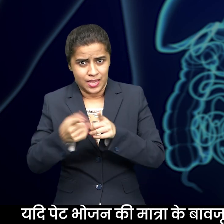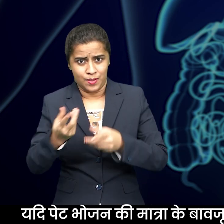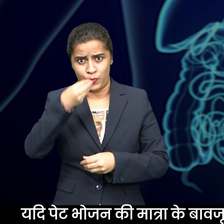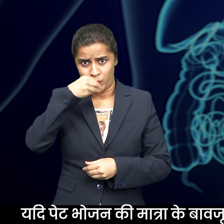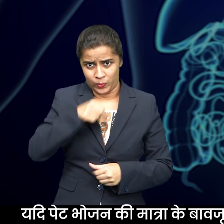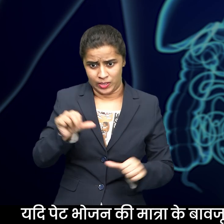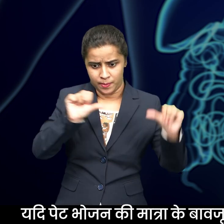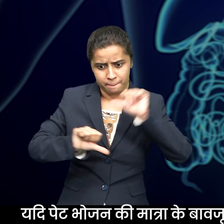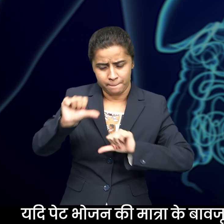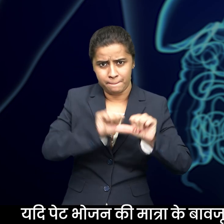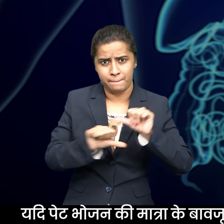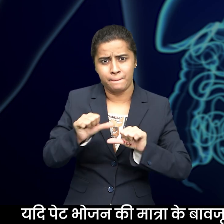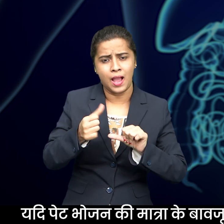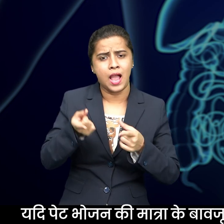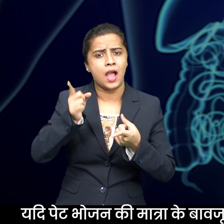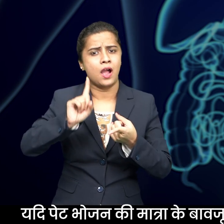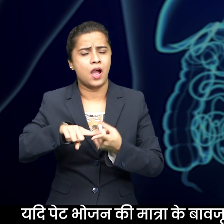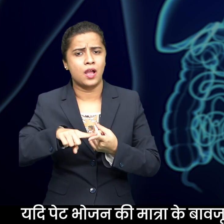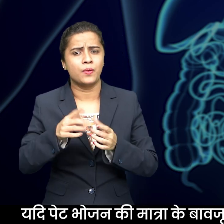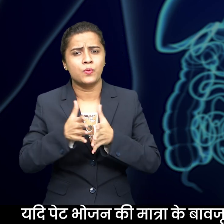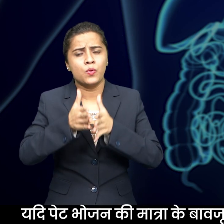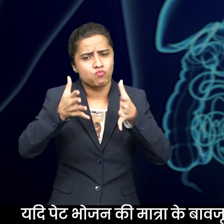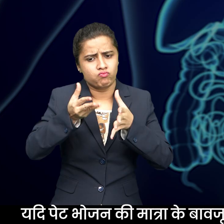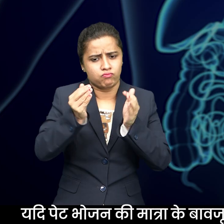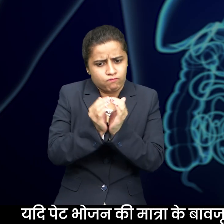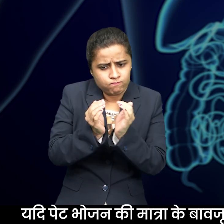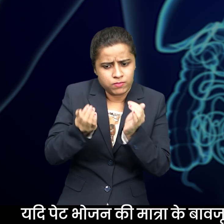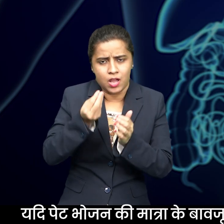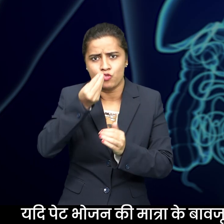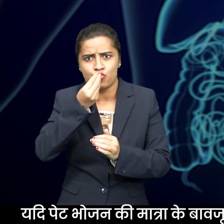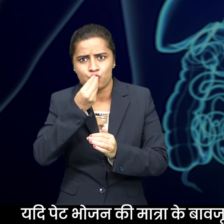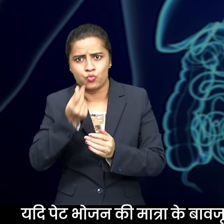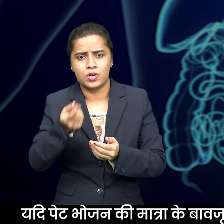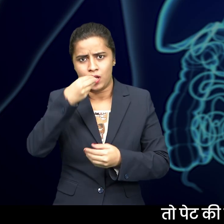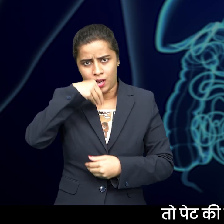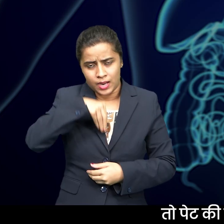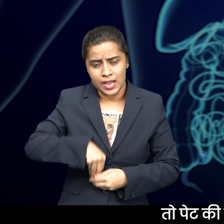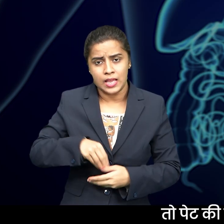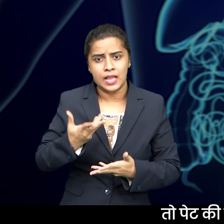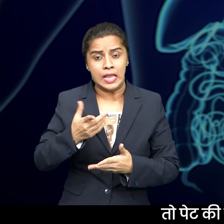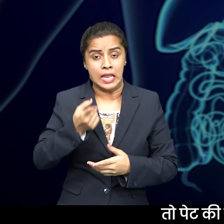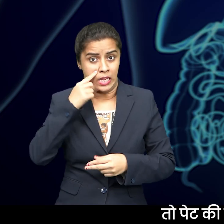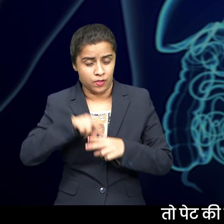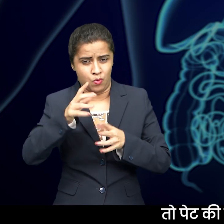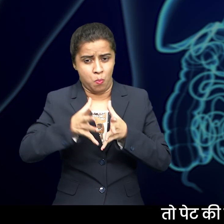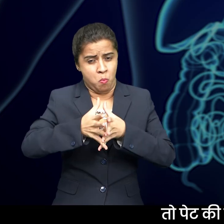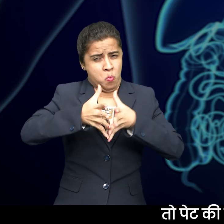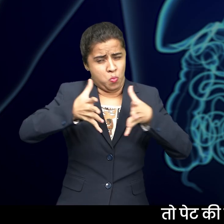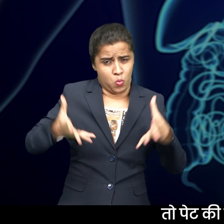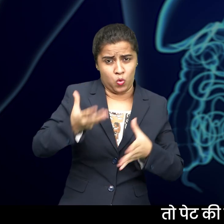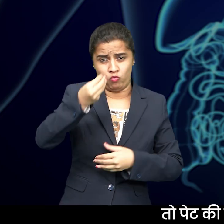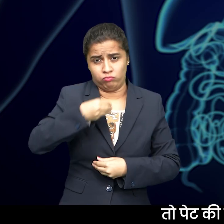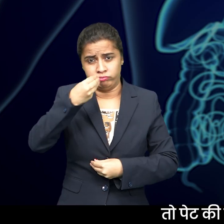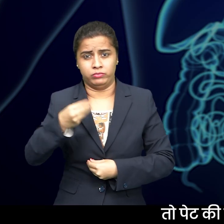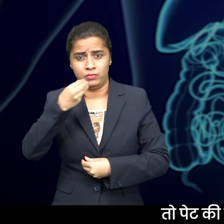को बावजूद समान मात्रा में पाचन रस उत्पादित करता है तो पेट की